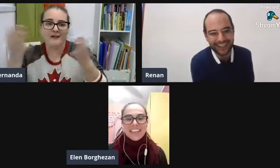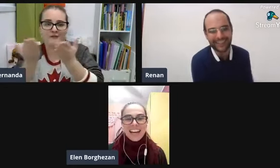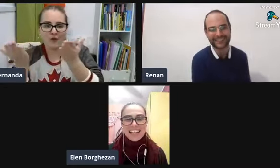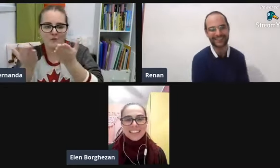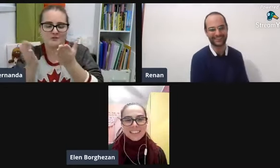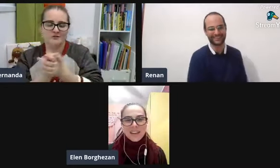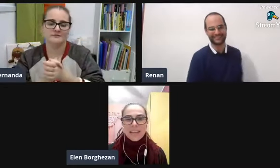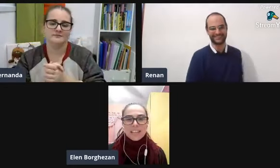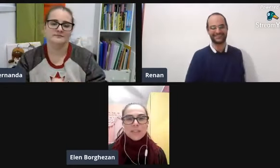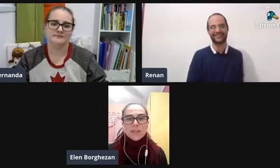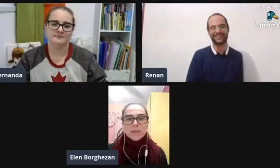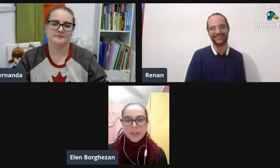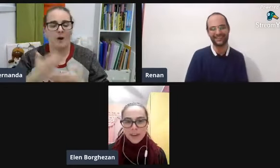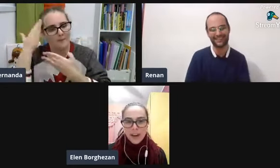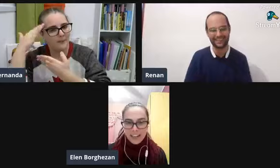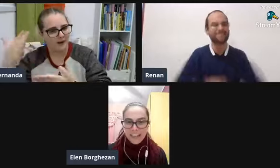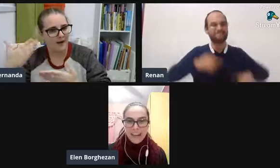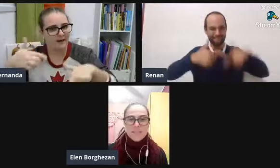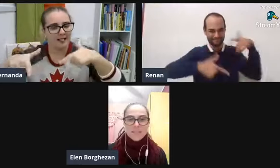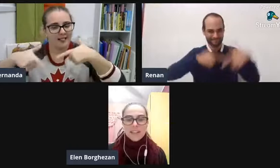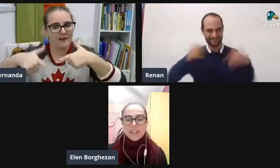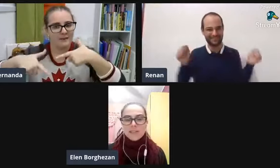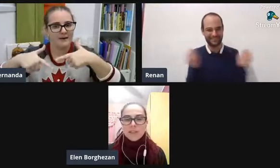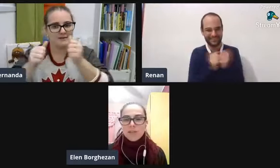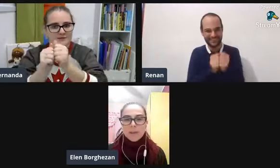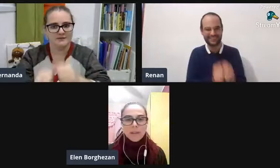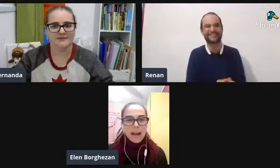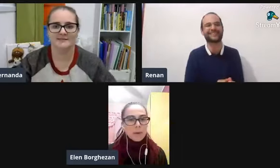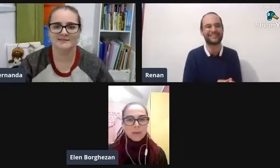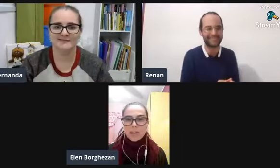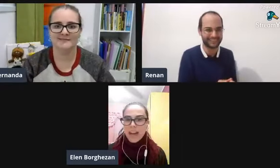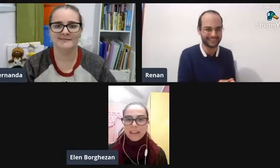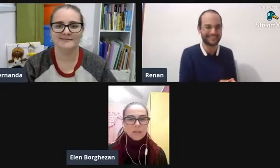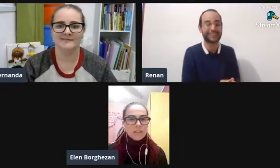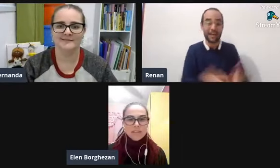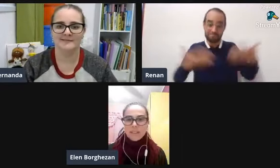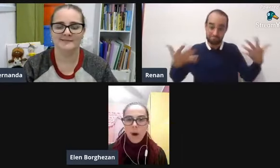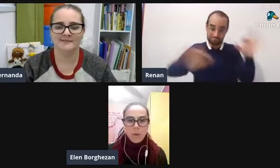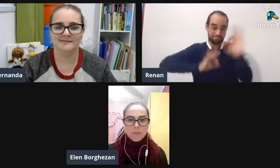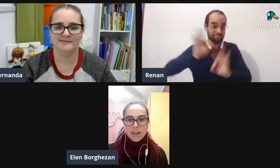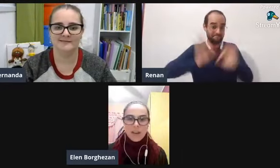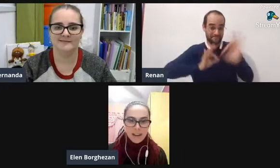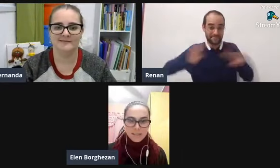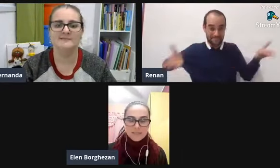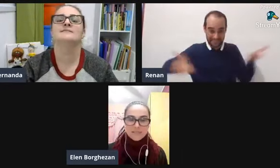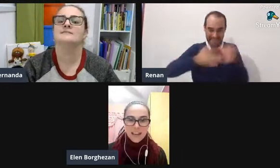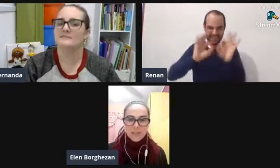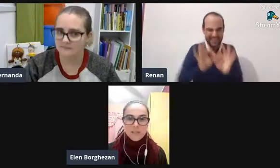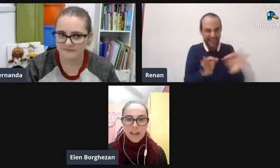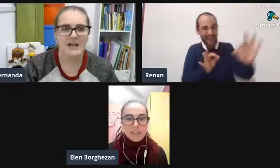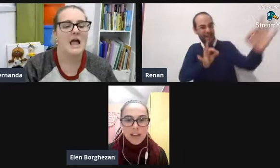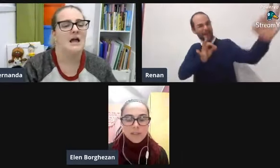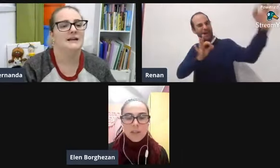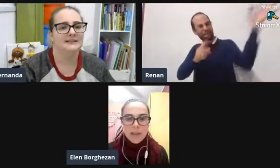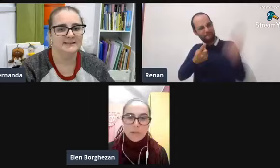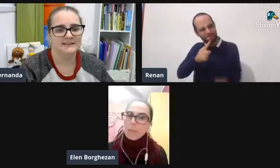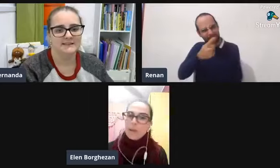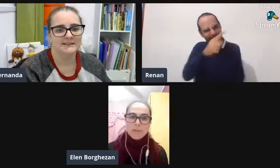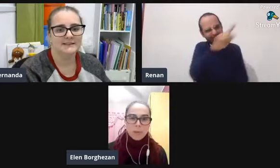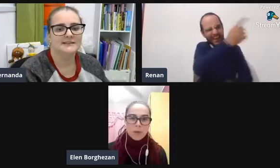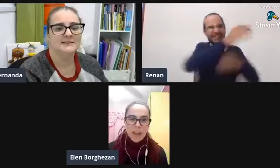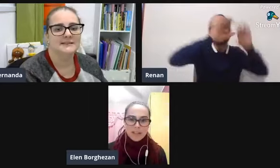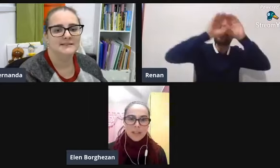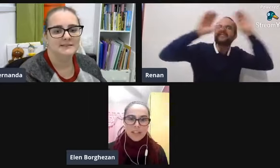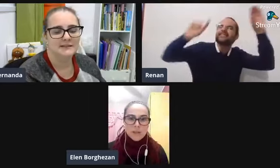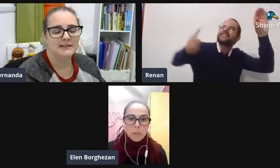Ai, obrigada. Trabalhando junto agora, né? Porque nem eu digo, vamos lá, projeto longe agora. Né? O céu é o nosso limite para o